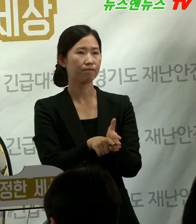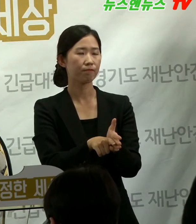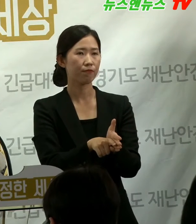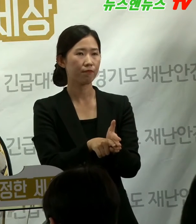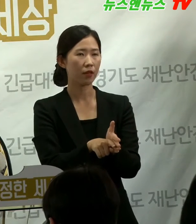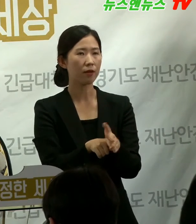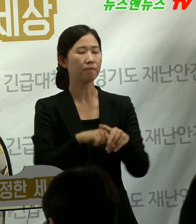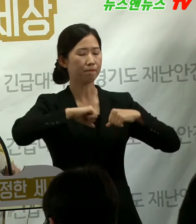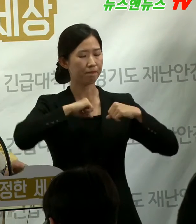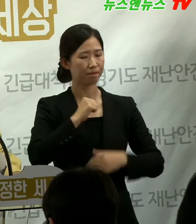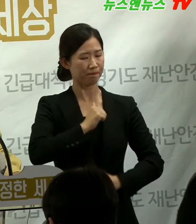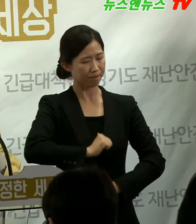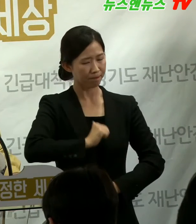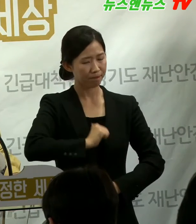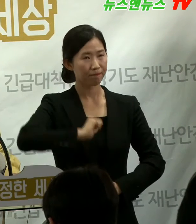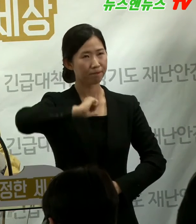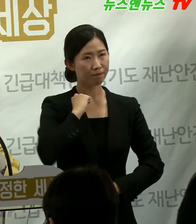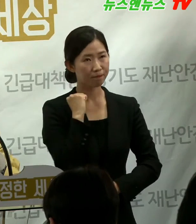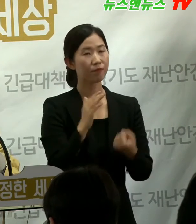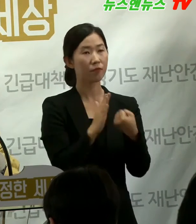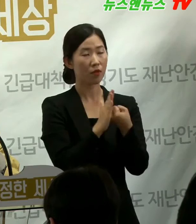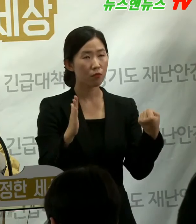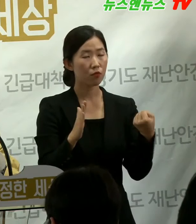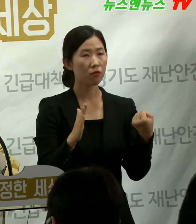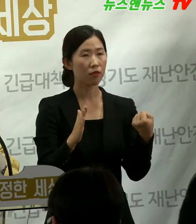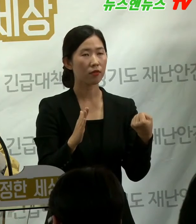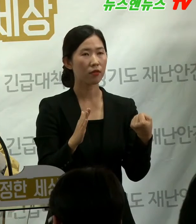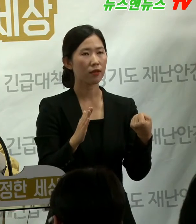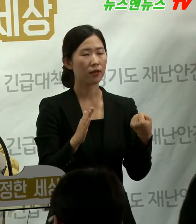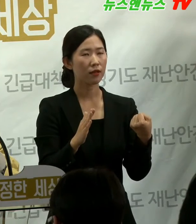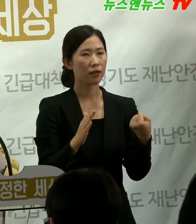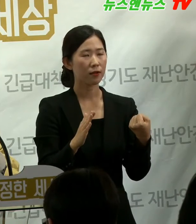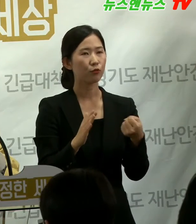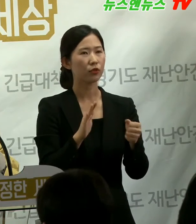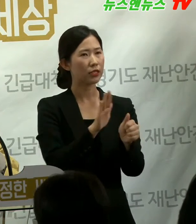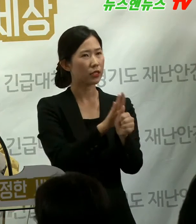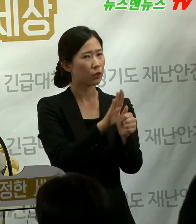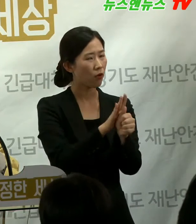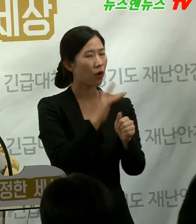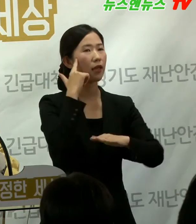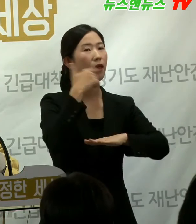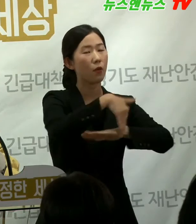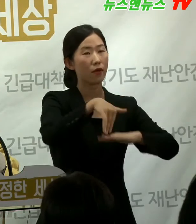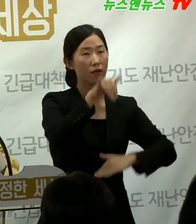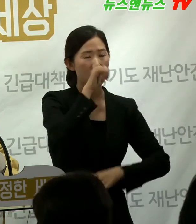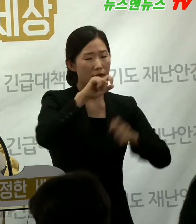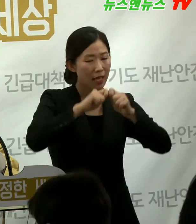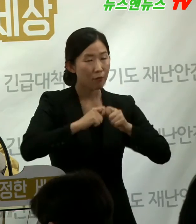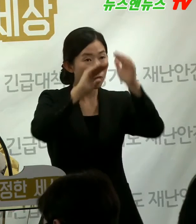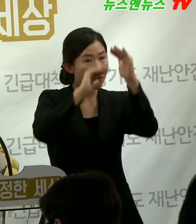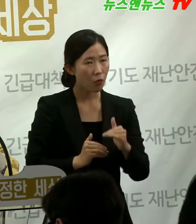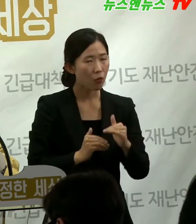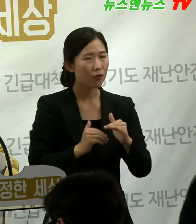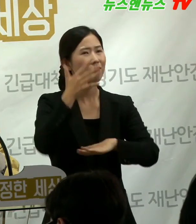중입니다. 세부적인 내용들은 추후에 따로 좀 정리해서 말씀드리도록 하겠습니다. 그것도 역시 뭐 대규모가